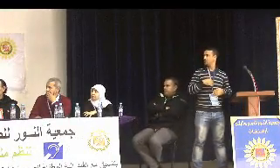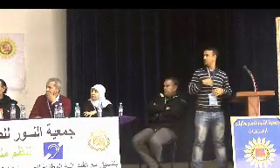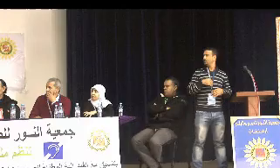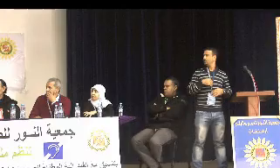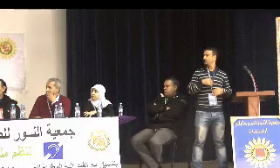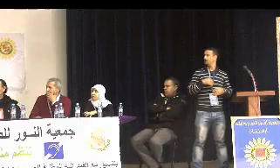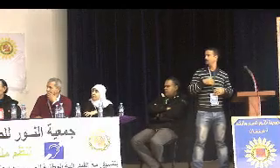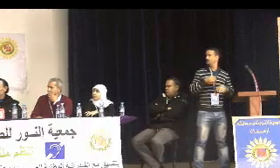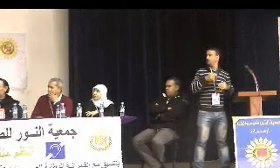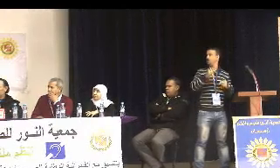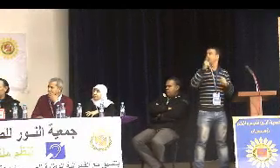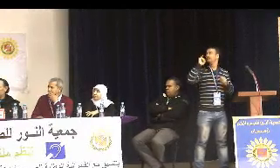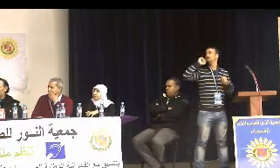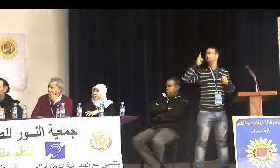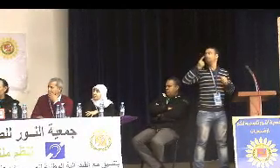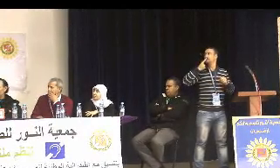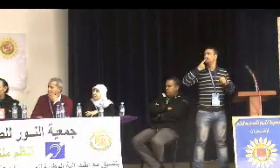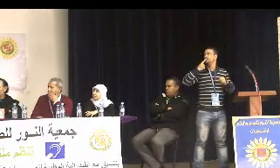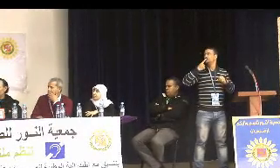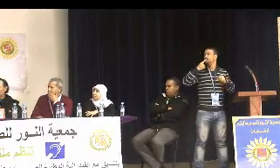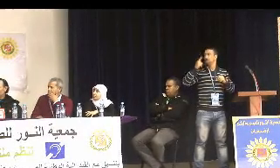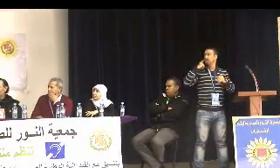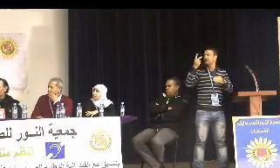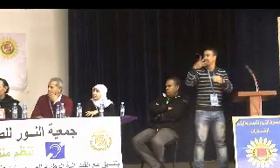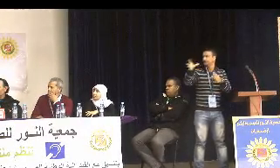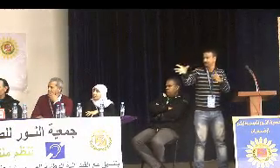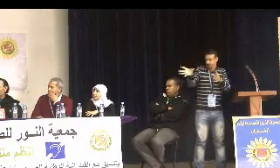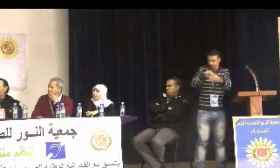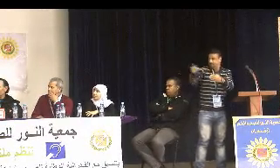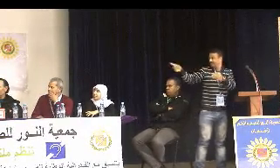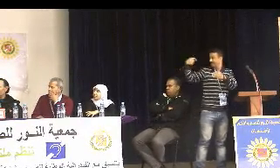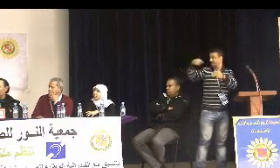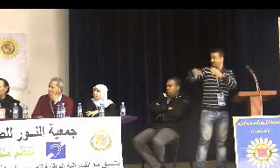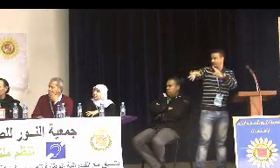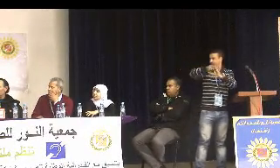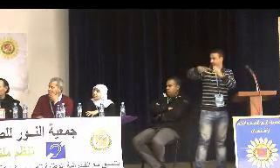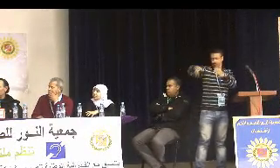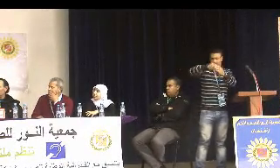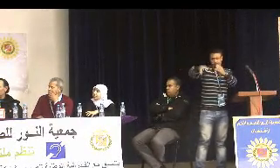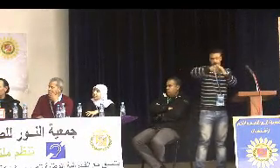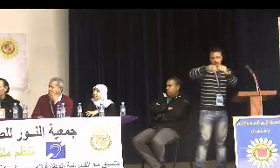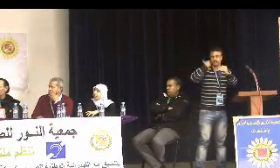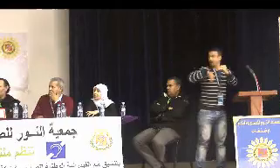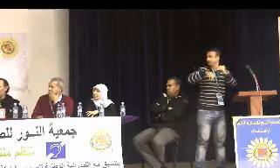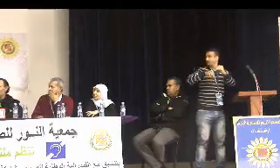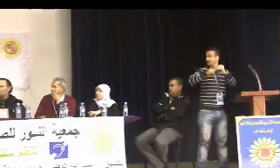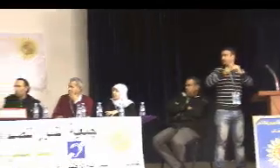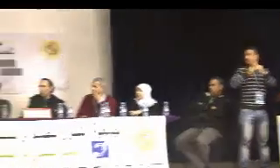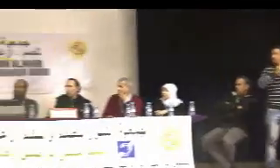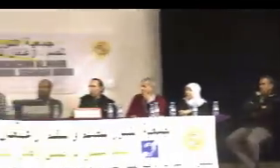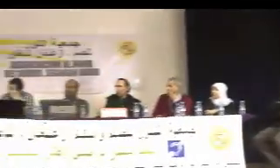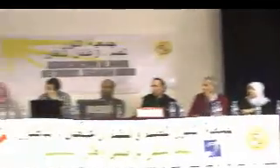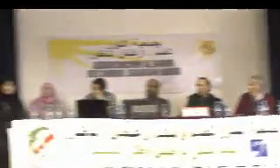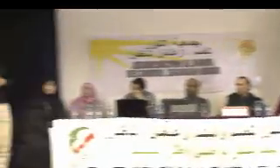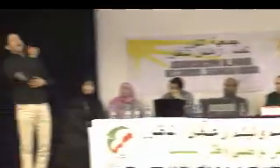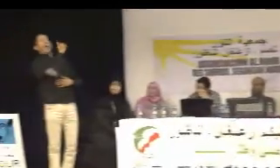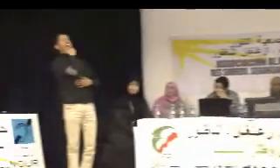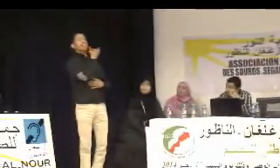وسيلجون إلى سوق الشغل لحماية 50% المتبقيين.